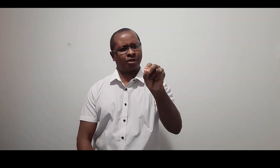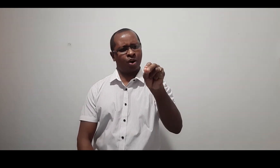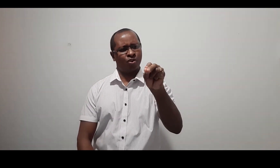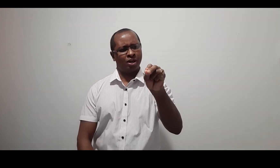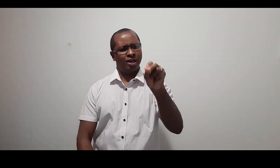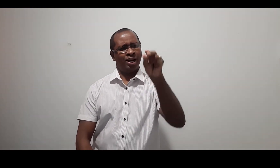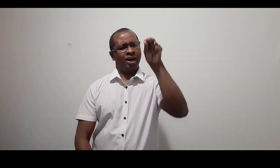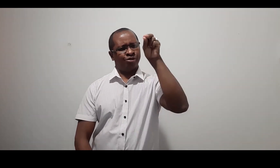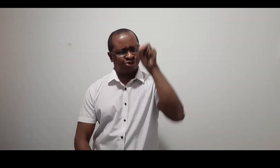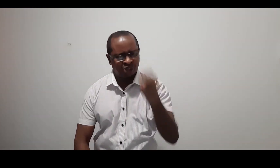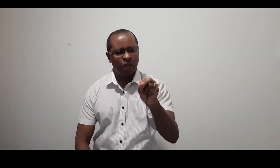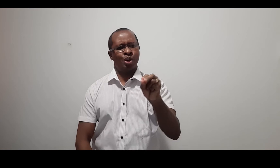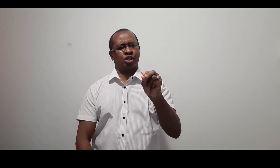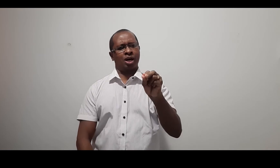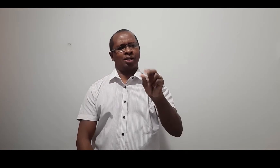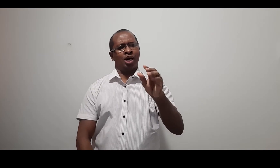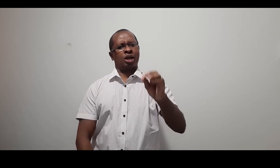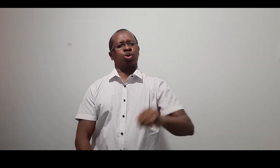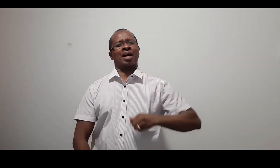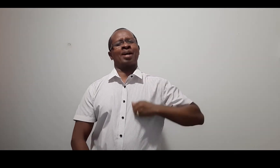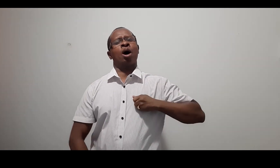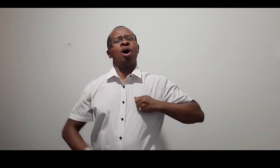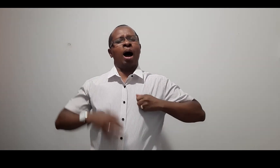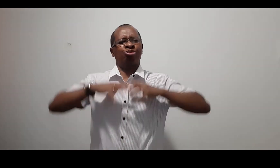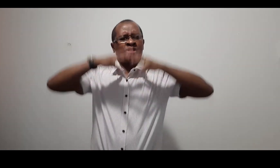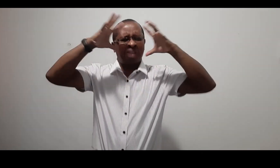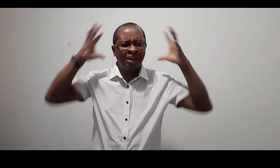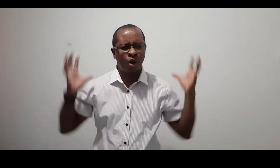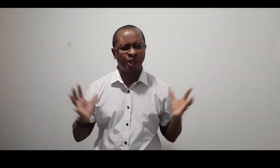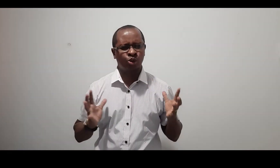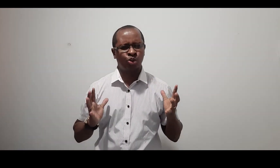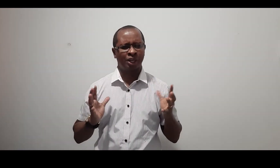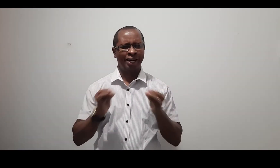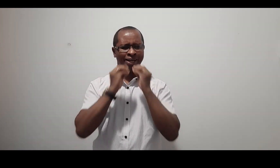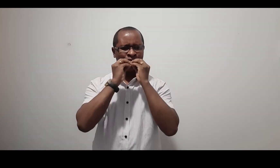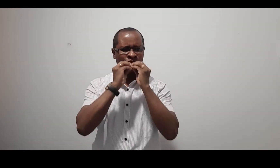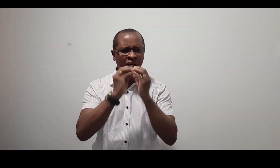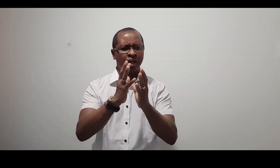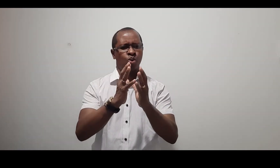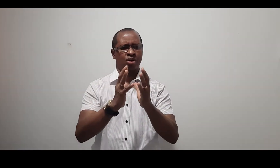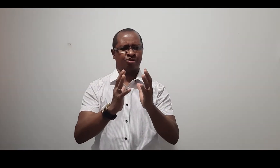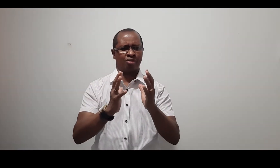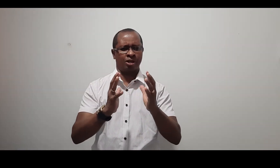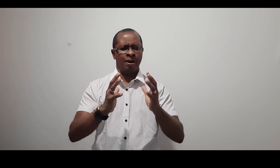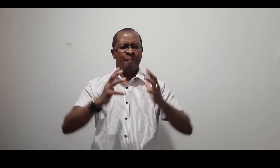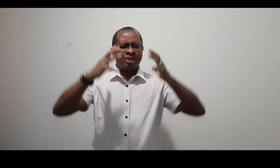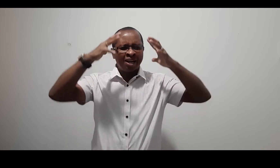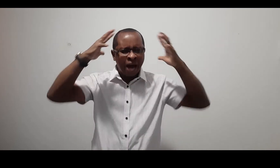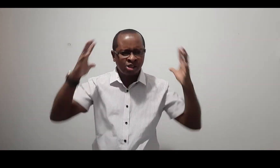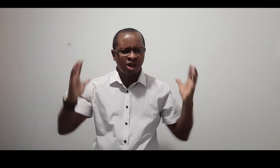anatinao, velona izany ka ho zarainao amy fiainanao manontolo, na ny teny aloky ny vava na ny asa